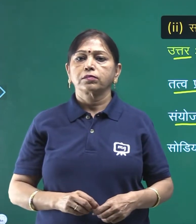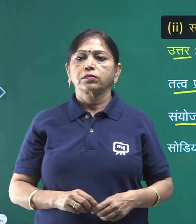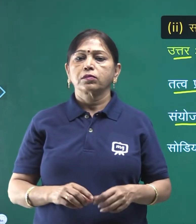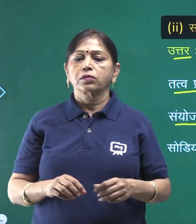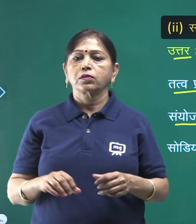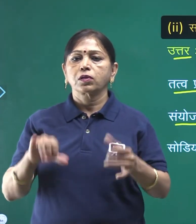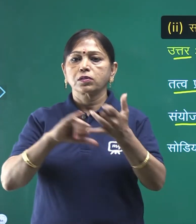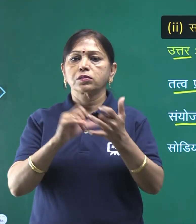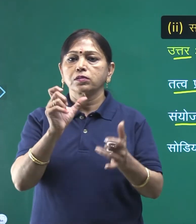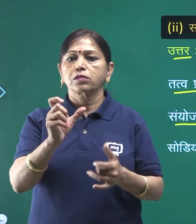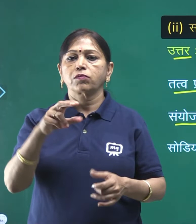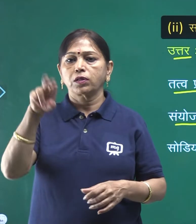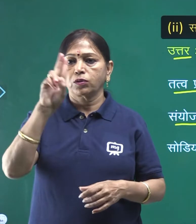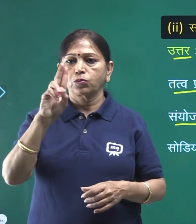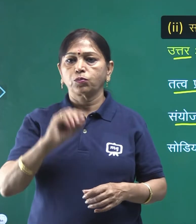सल्फाइड की 2।